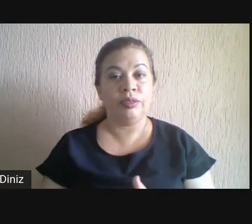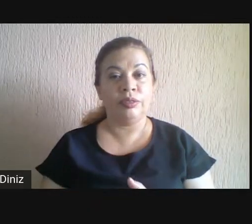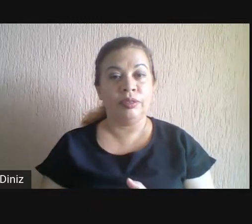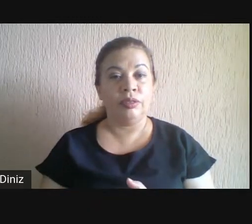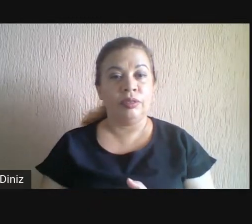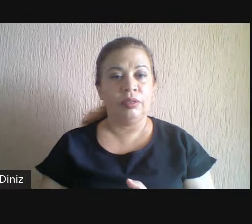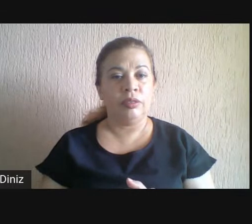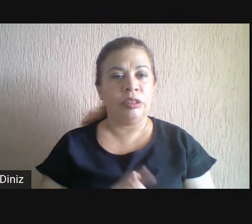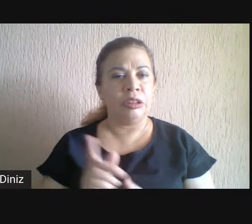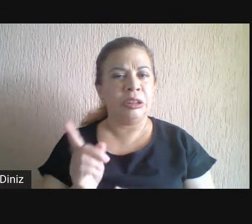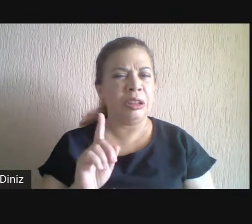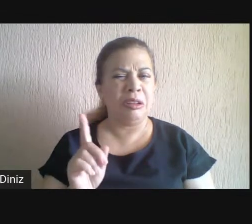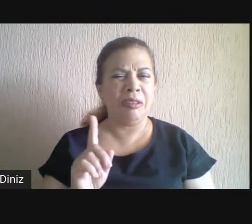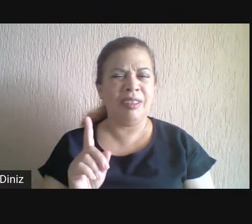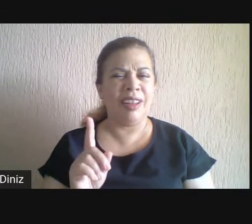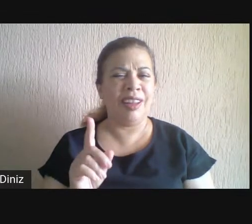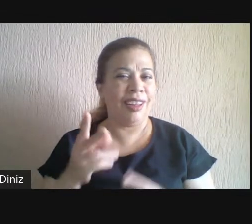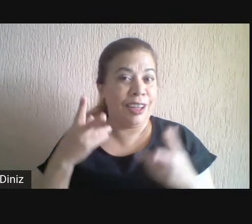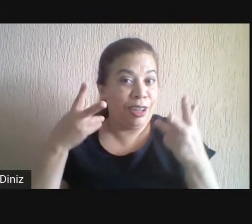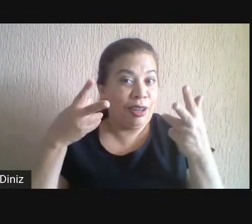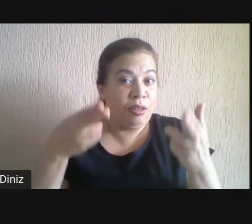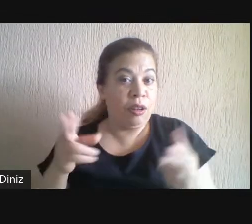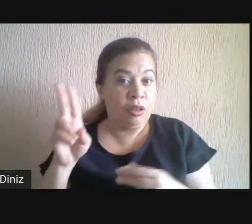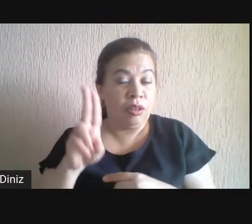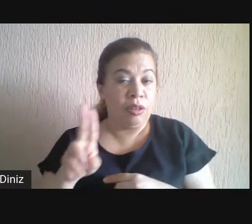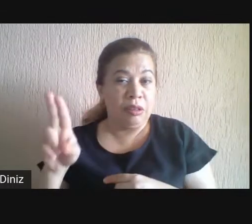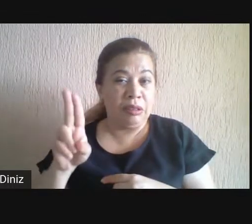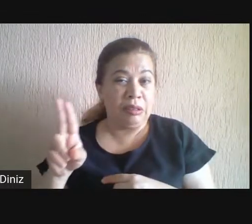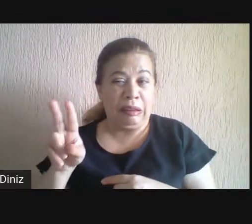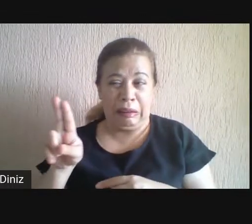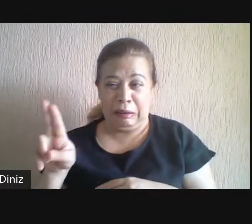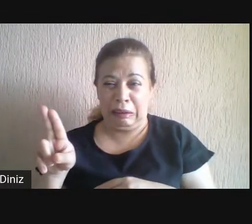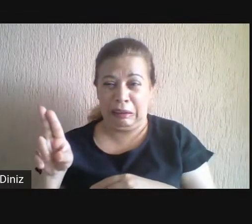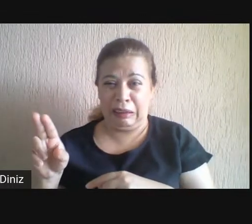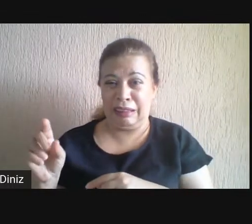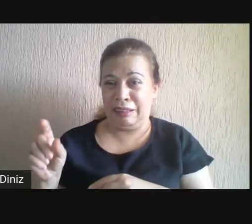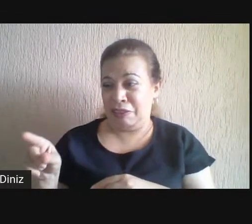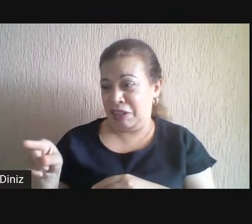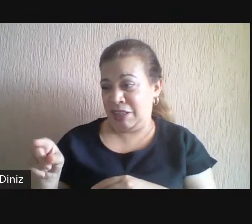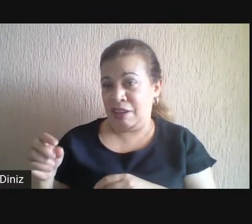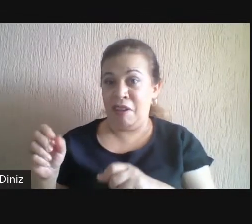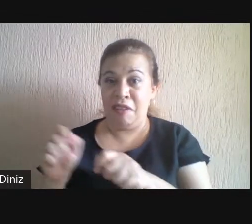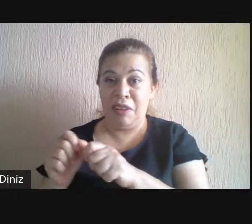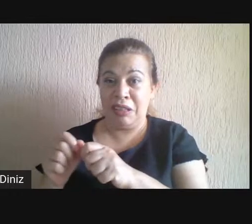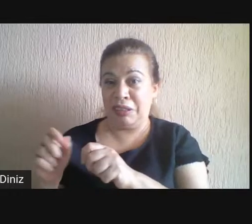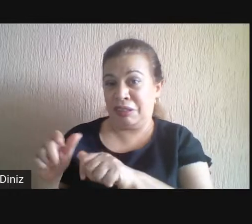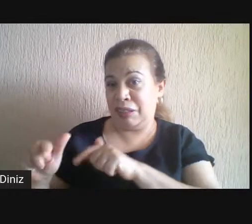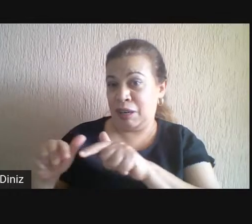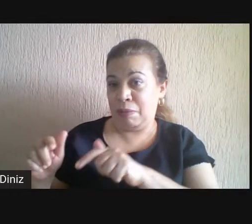que não é como as universidades, cada uma por si, cada uma, né,